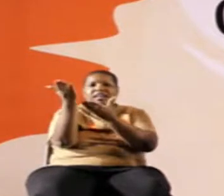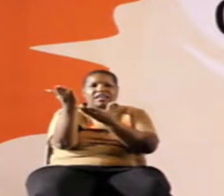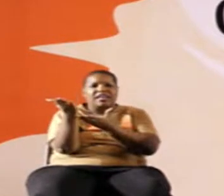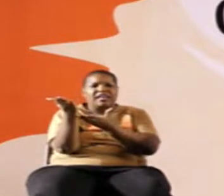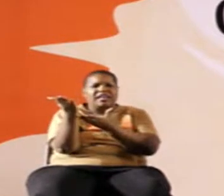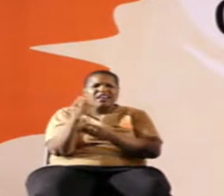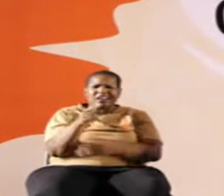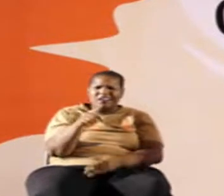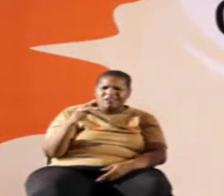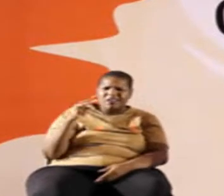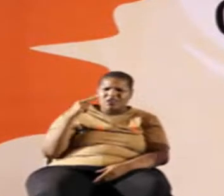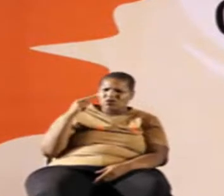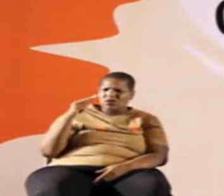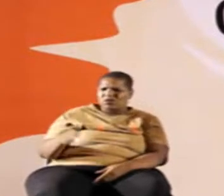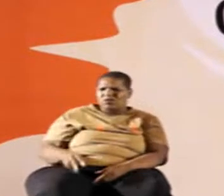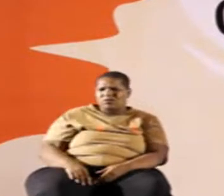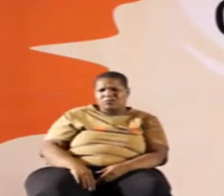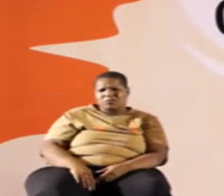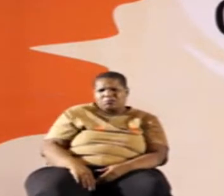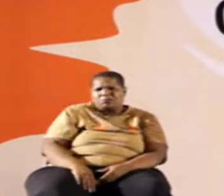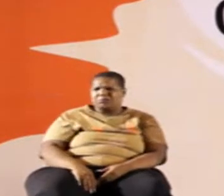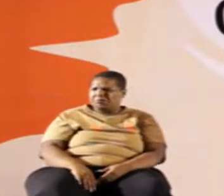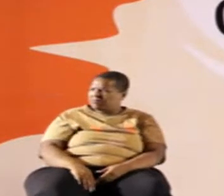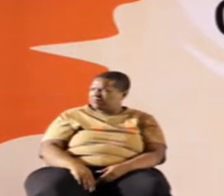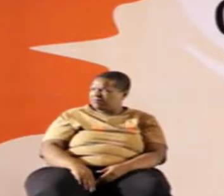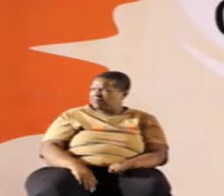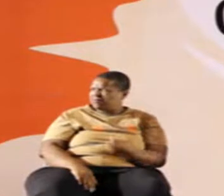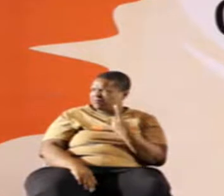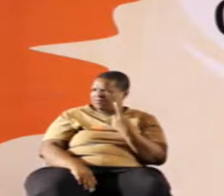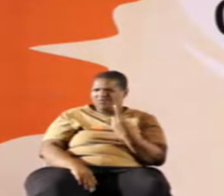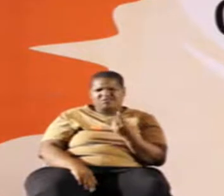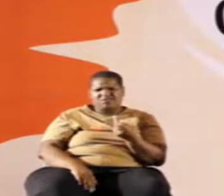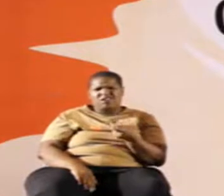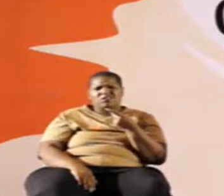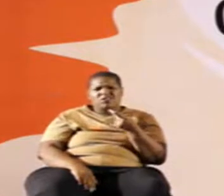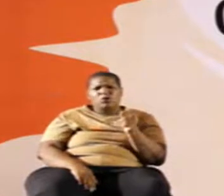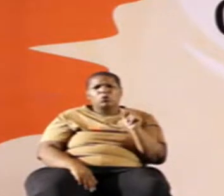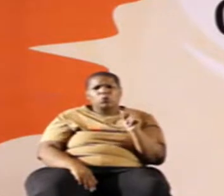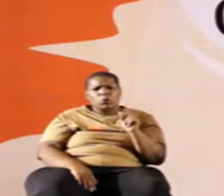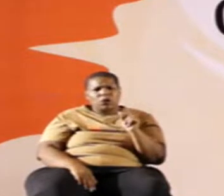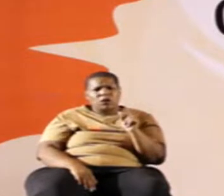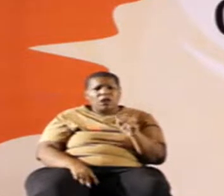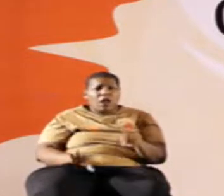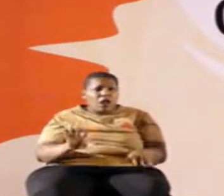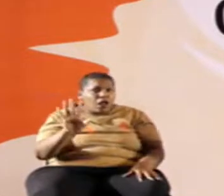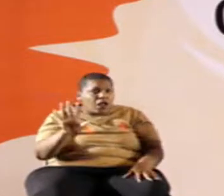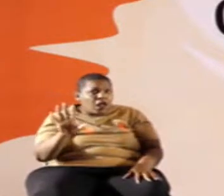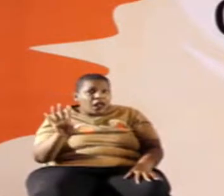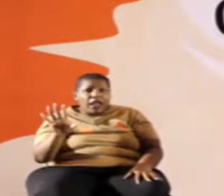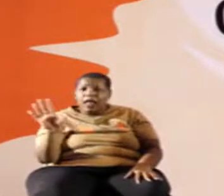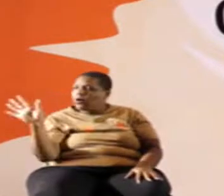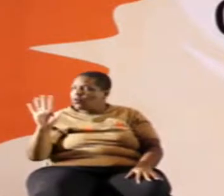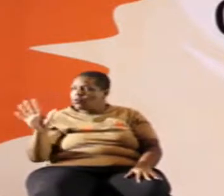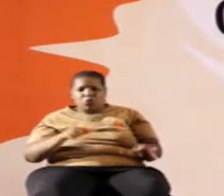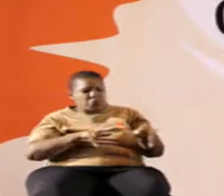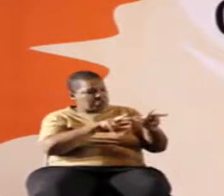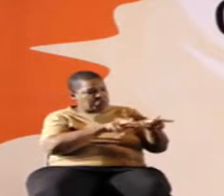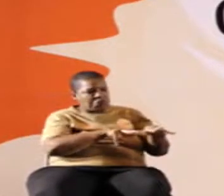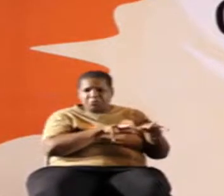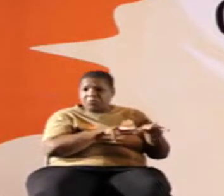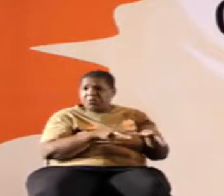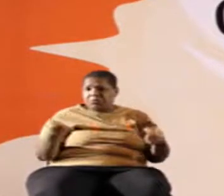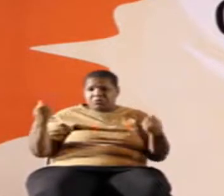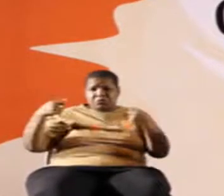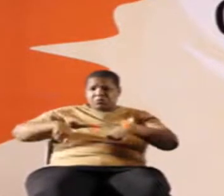Você ouviu? Falou assim, poxa, do que ela tá falando? Qual que é? Veja. Eu não sou de candomblé, eu não